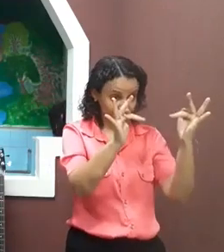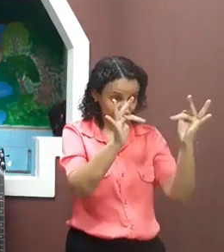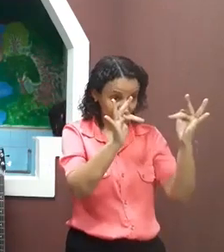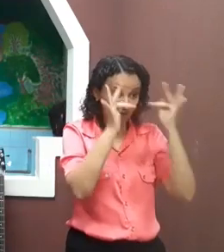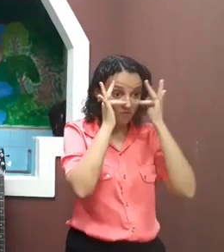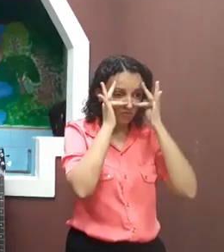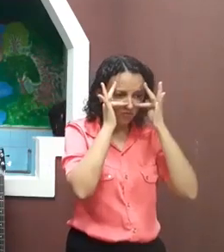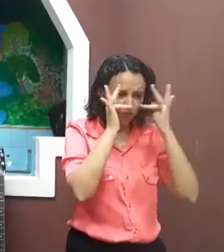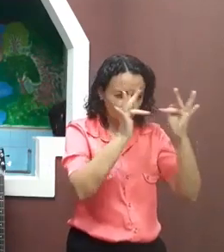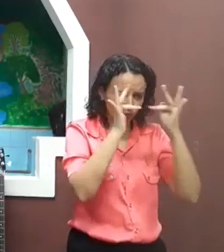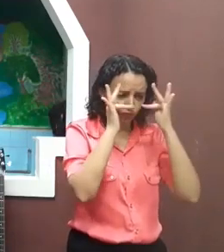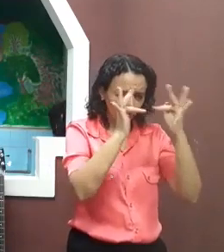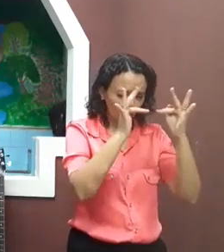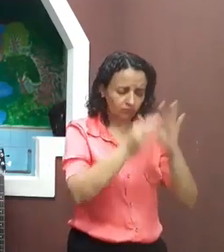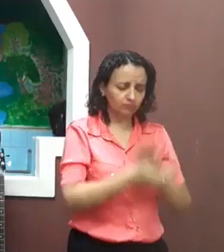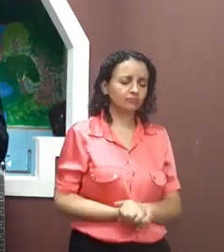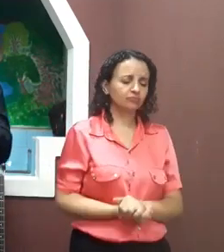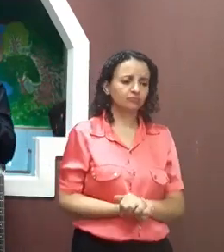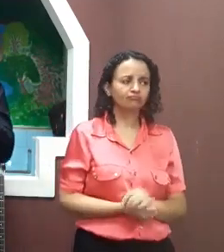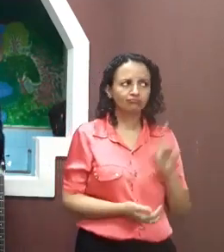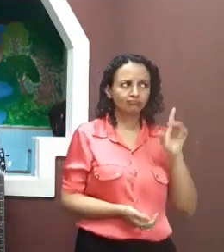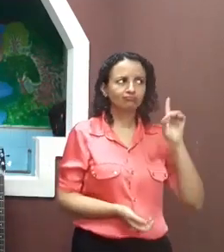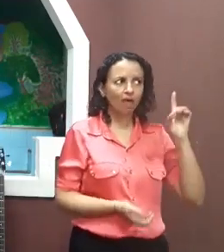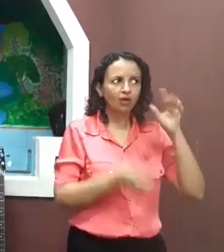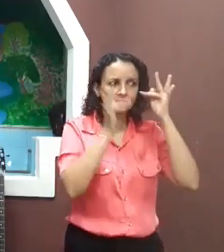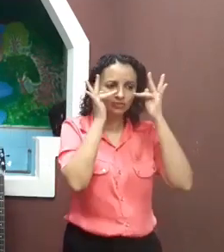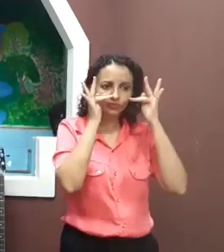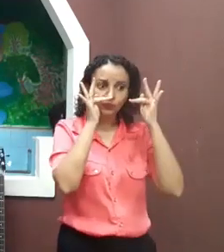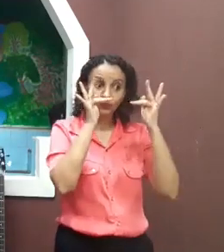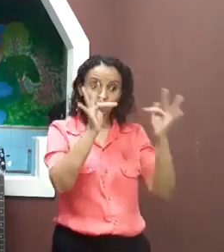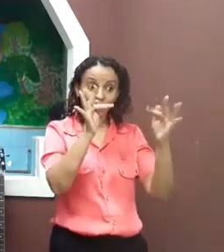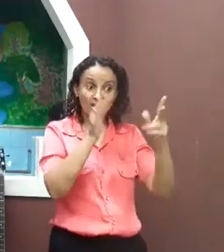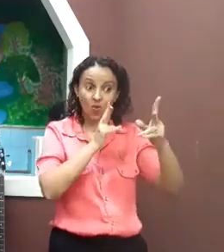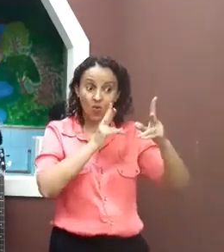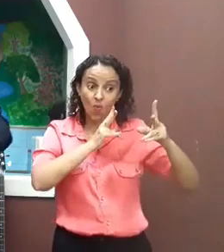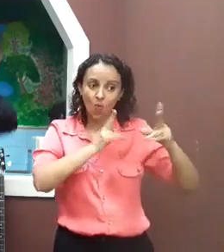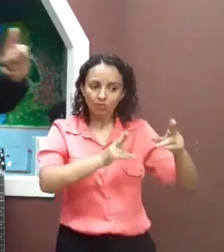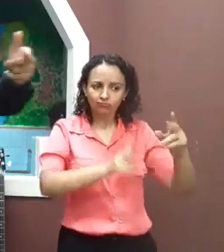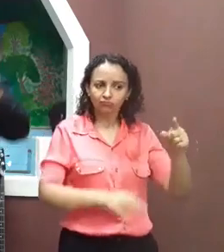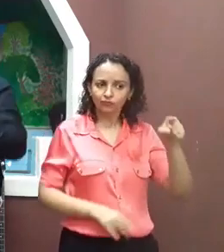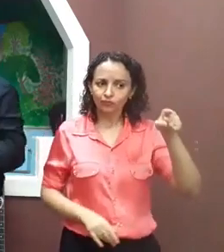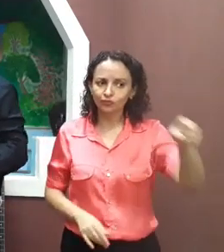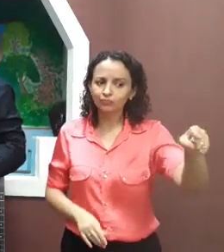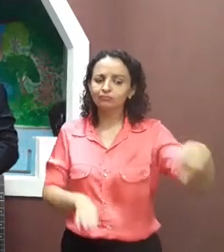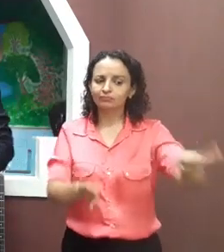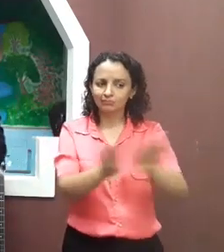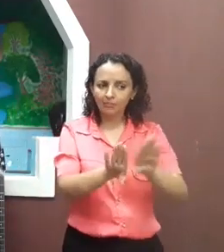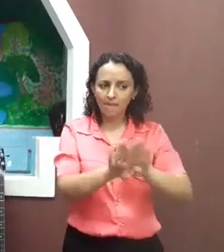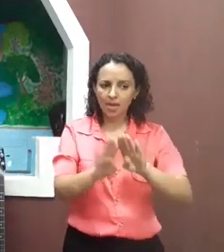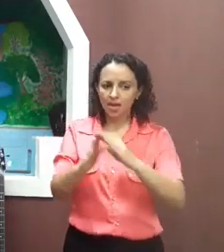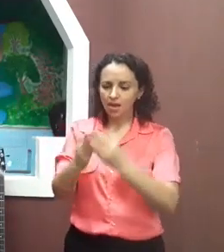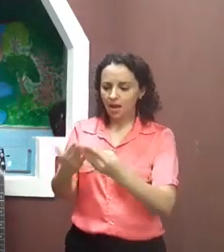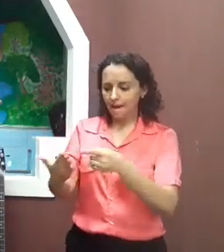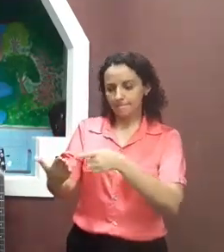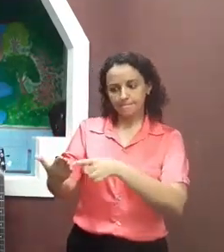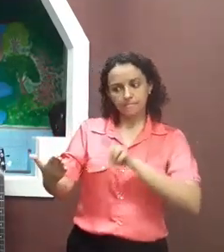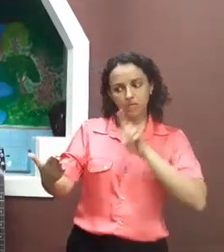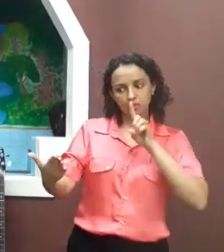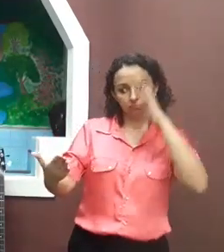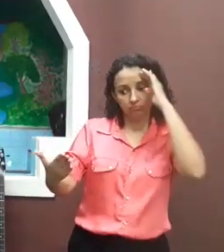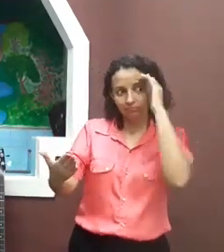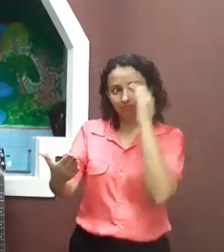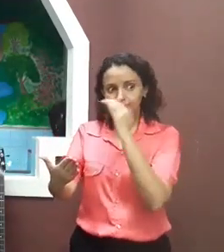fiel. Amém? Deus é fiel do tamanho da fidelidade que você é com a palavra dele. Tá bom? Então não é fiel